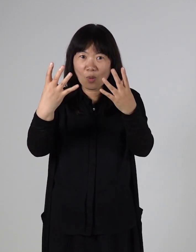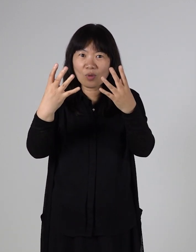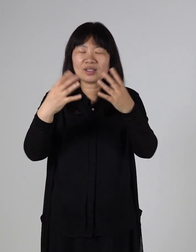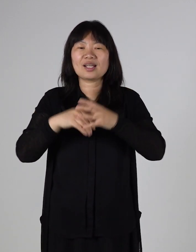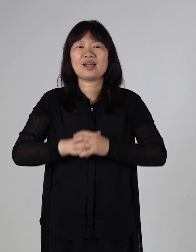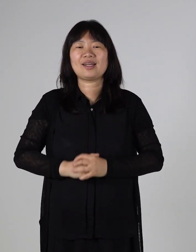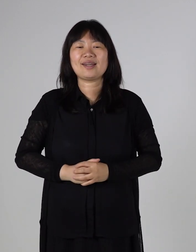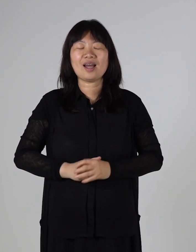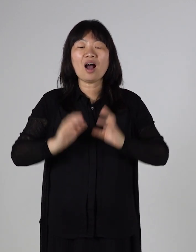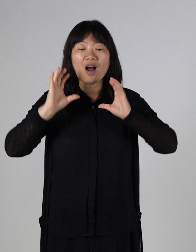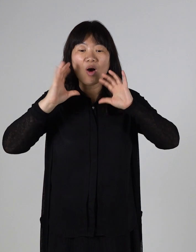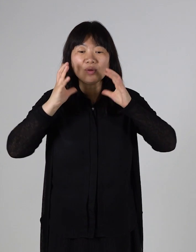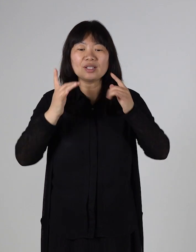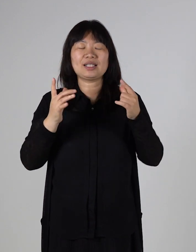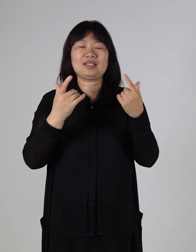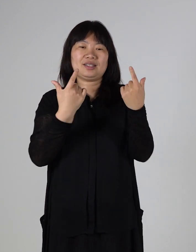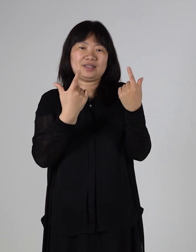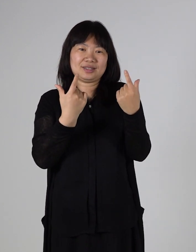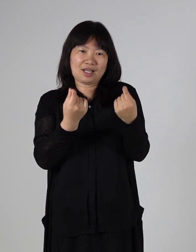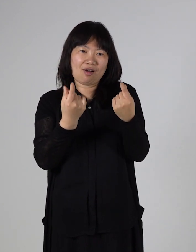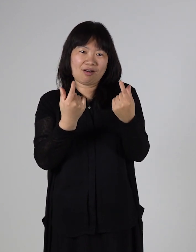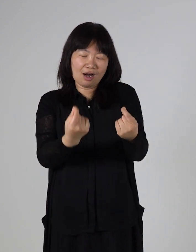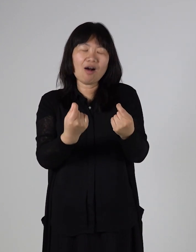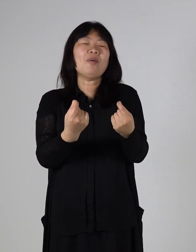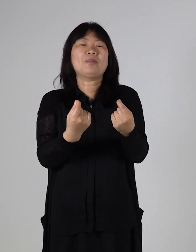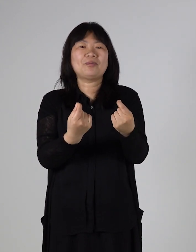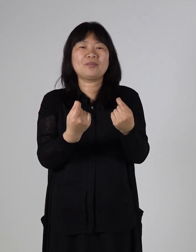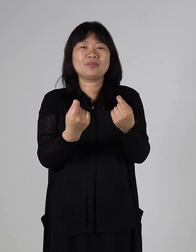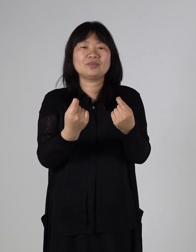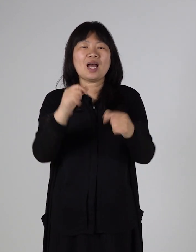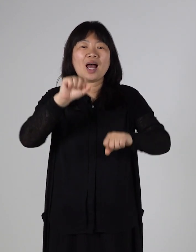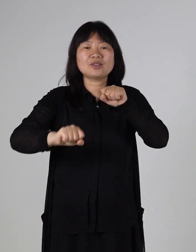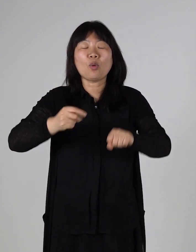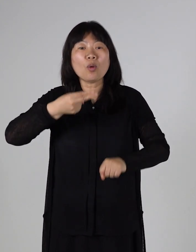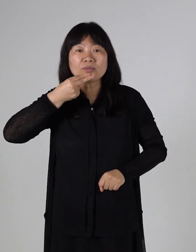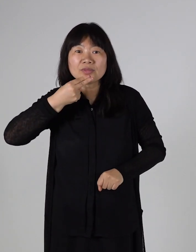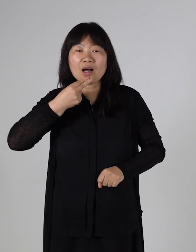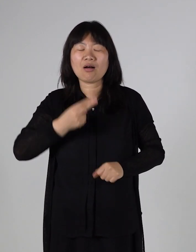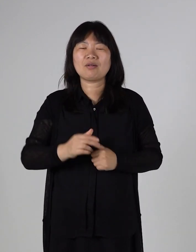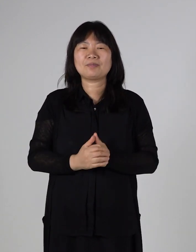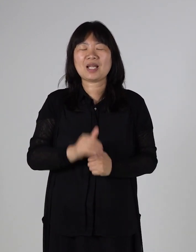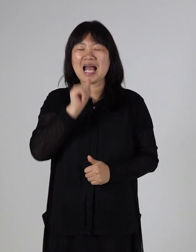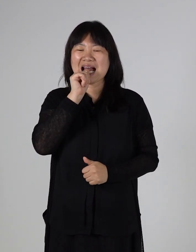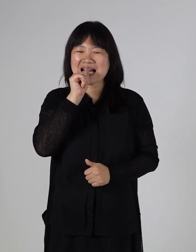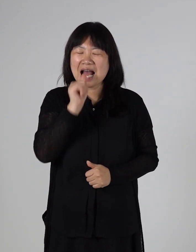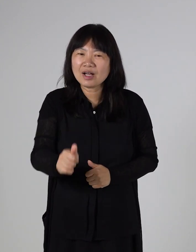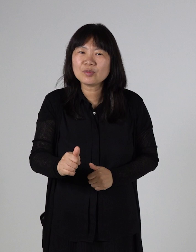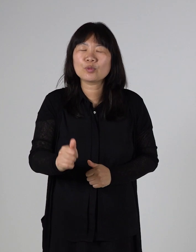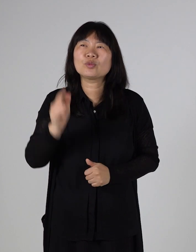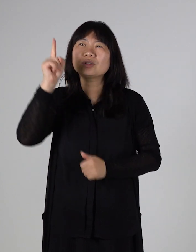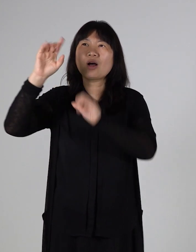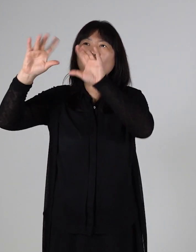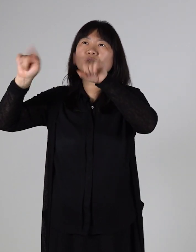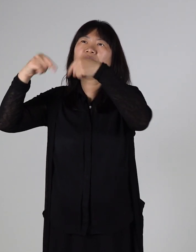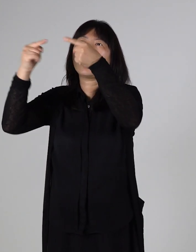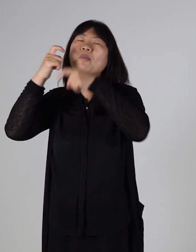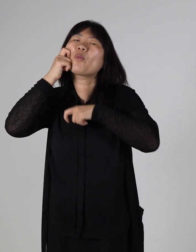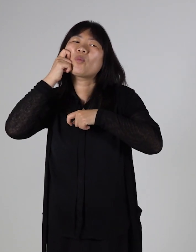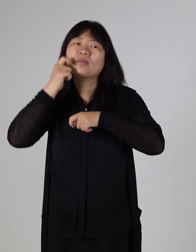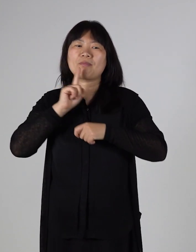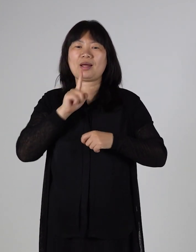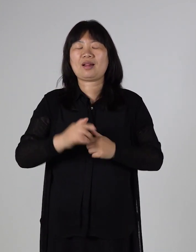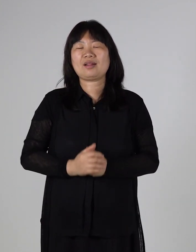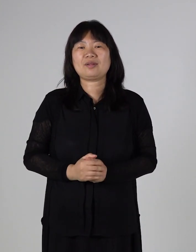어린 아이들과 같이 되지 아니하면 결단코 천국에 들어가지 못하리라. 자, 앞을